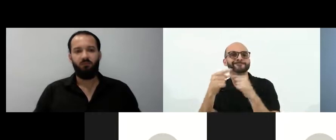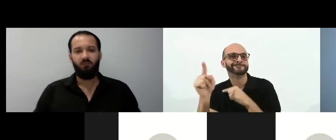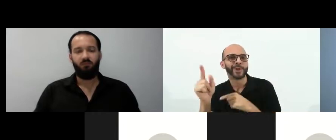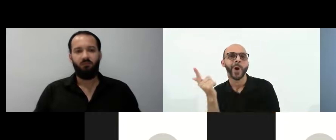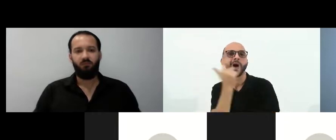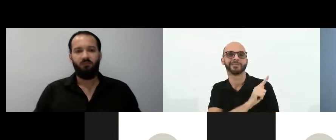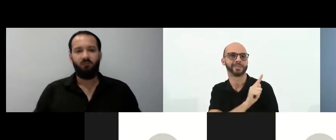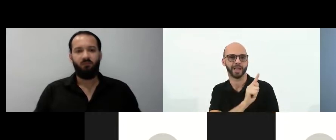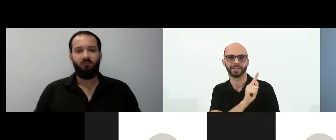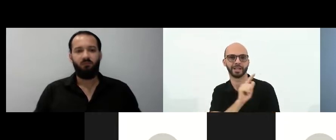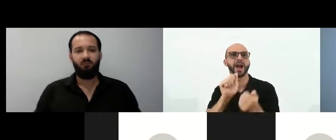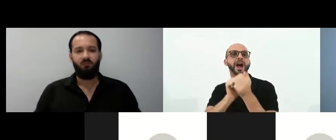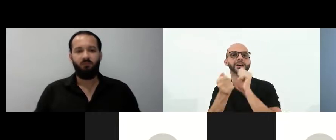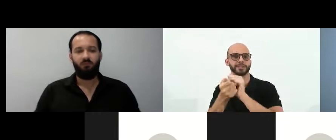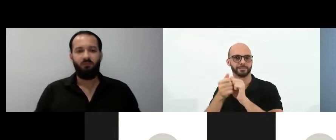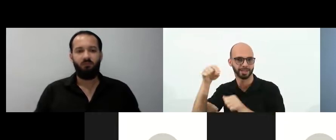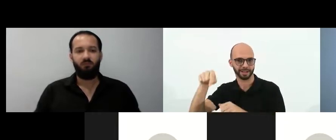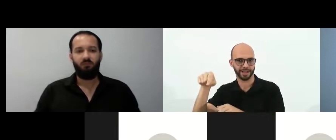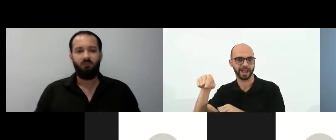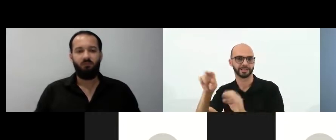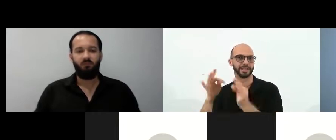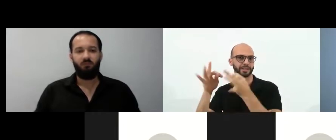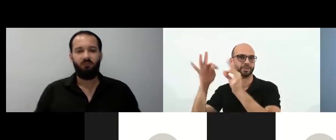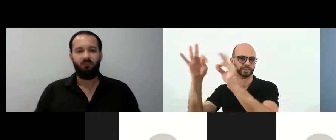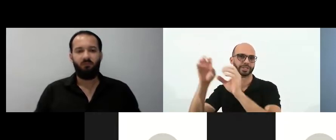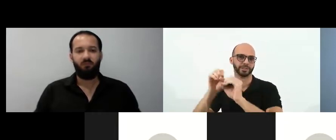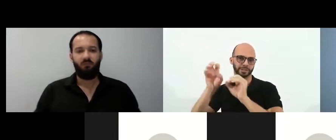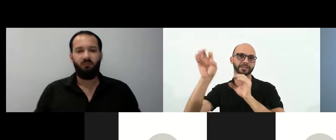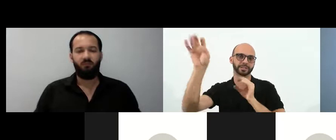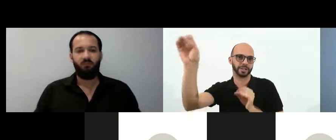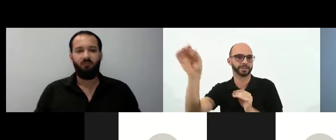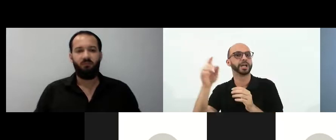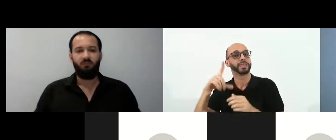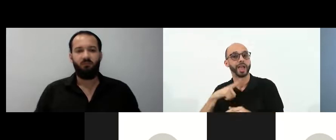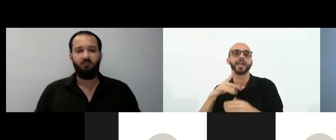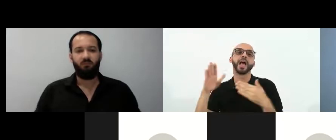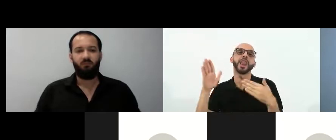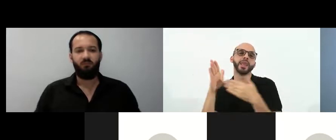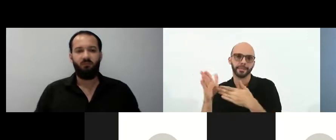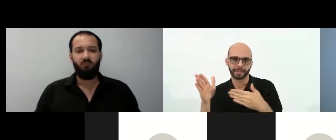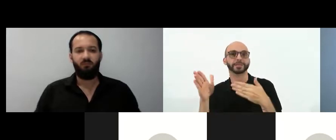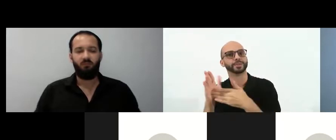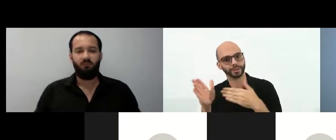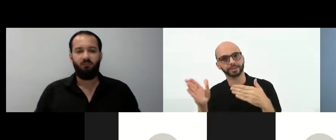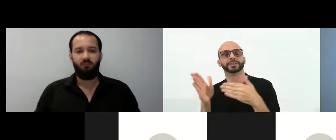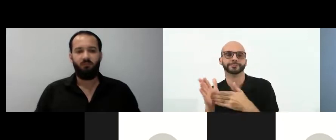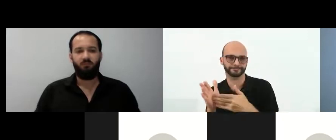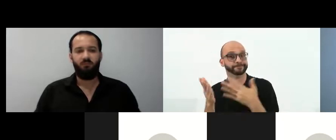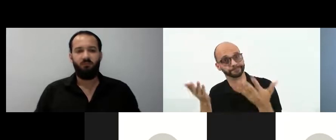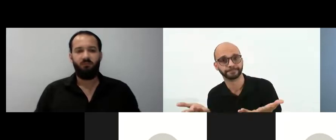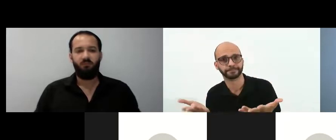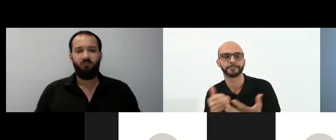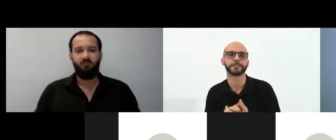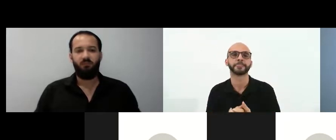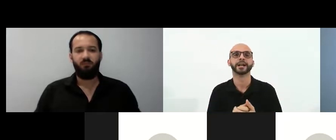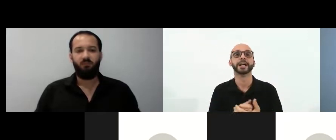algumas graduações não podem, né, não combinam, não precisa ser feita essa adaptação tecnológica ainda. Temos, né,